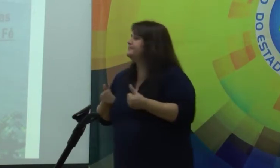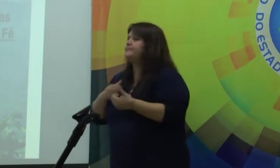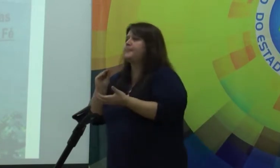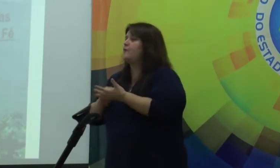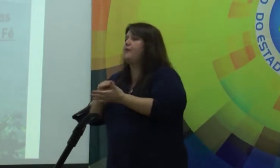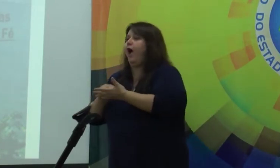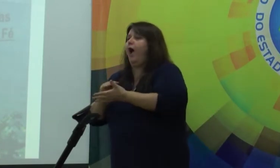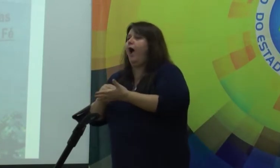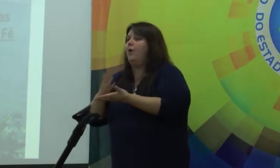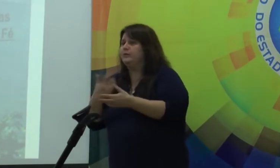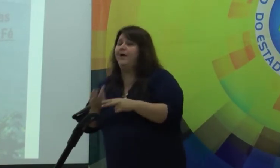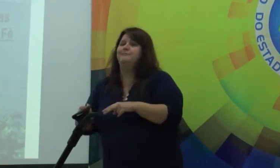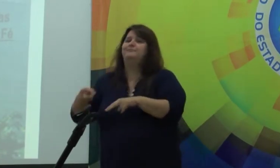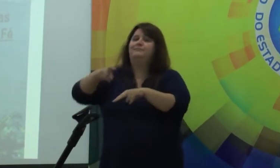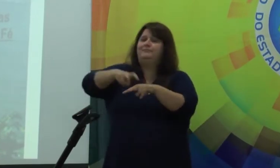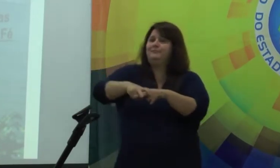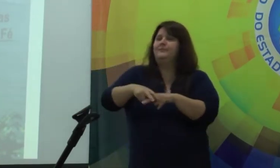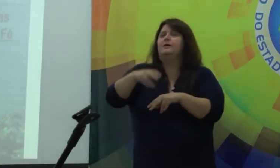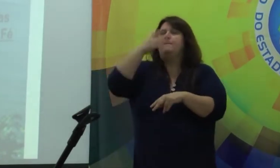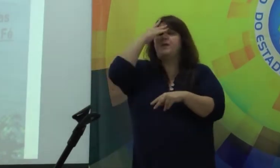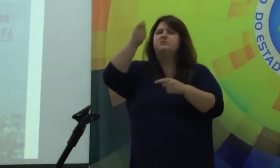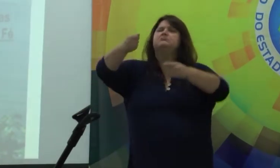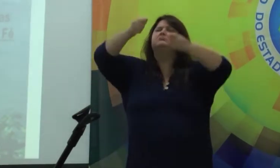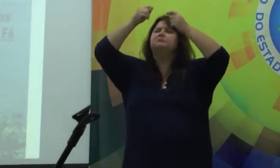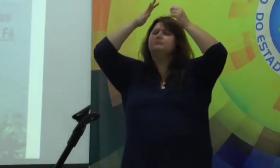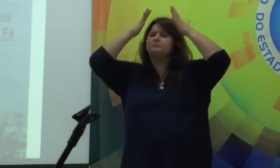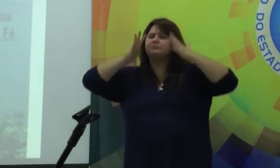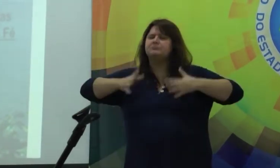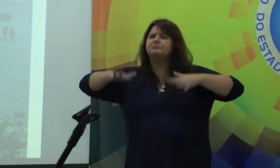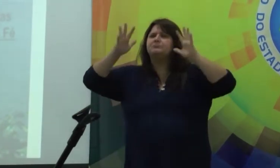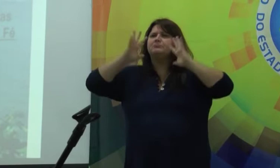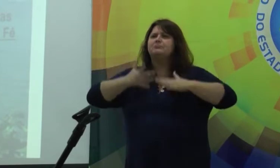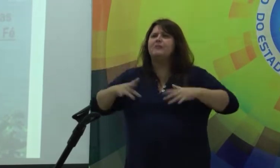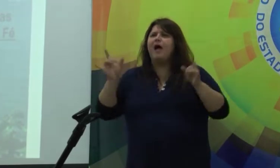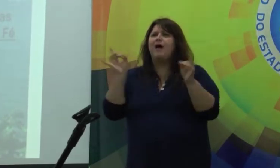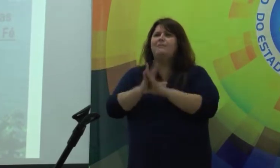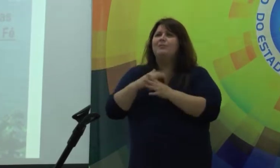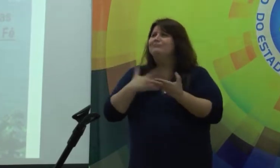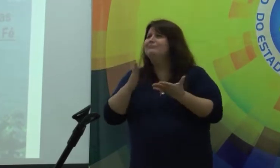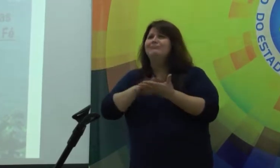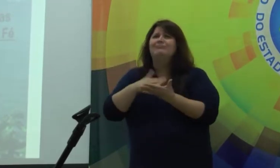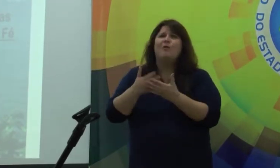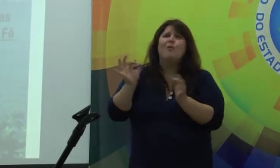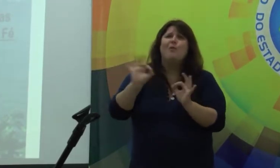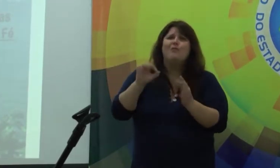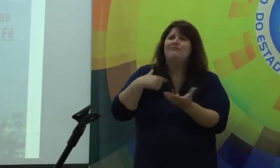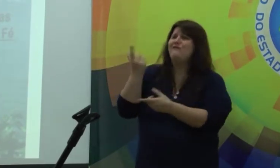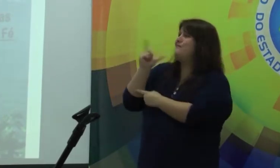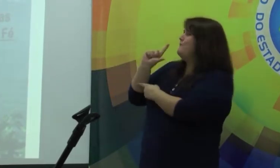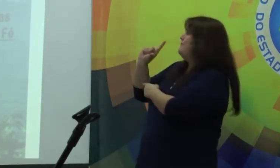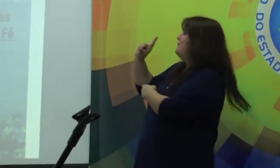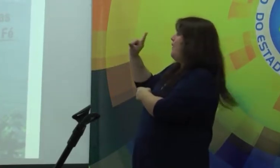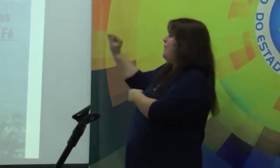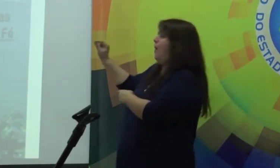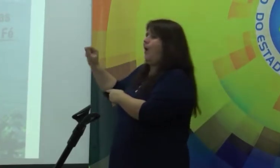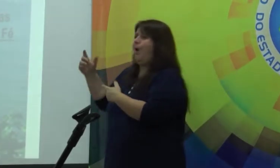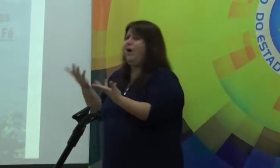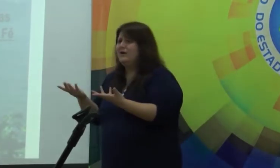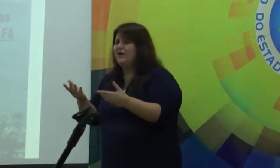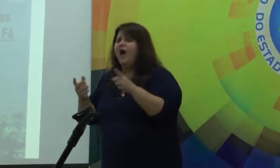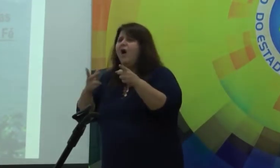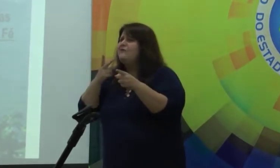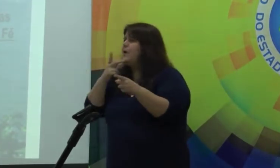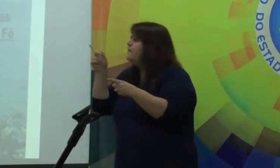mas comecei a participar, mas faltava intérprete. Eu sentava, percebi o passe, mas cadê o intérprete?